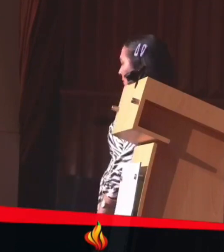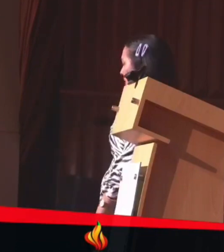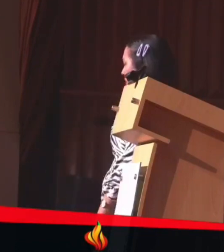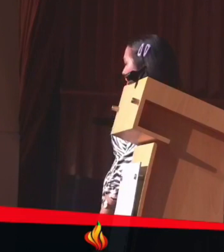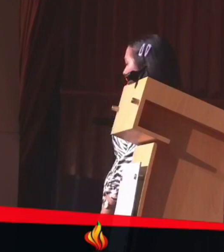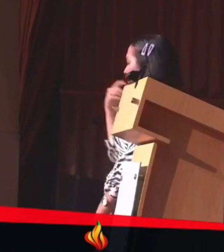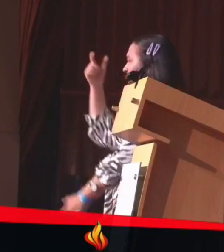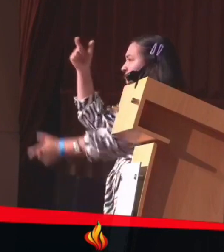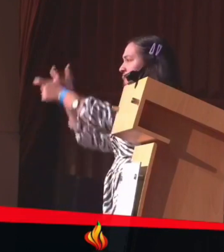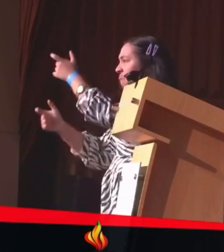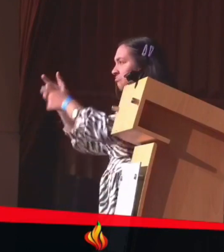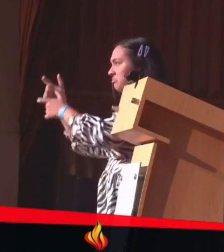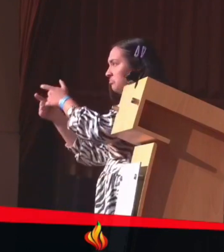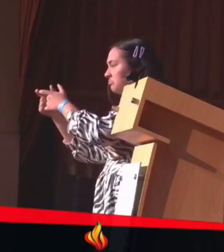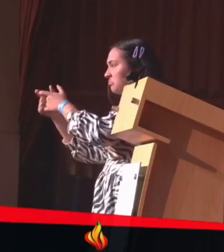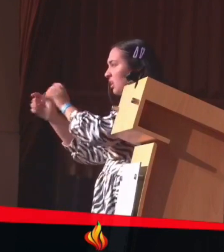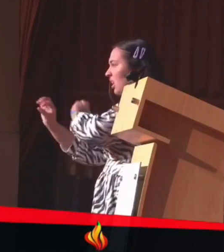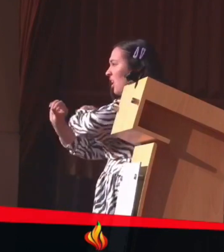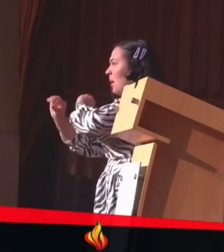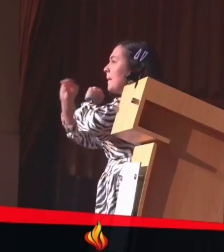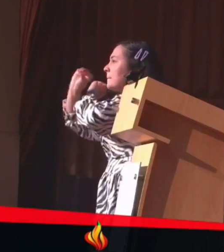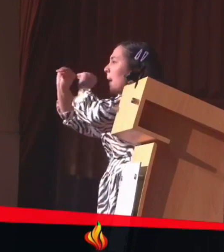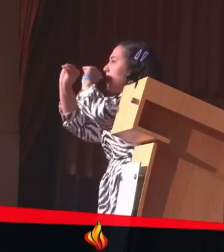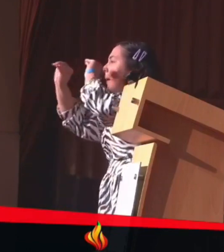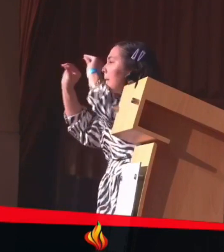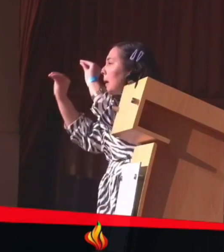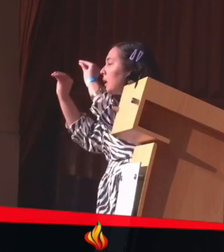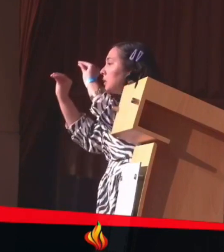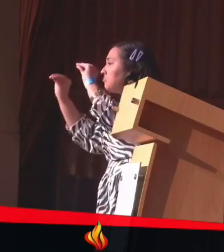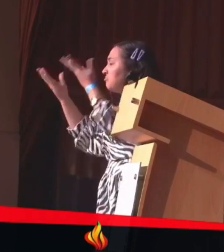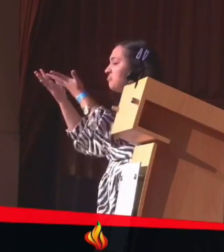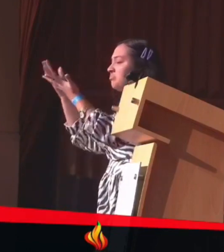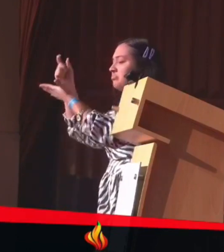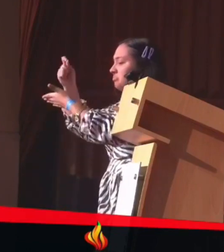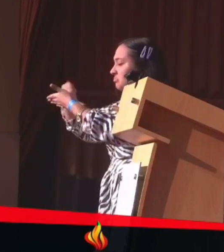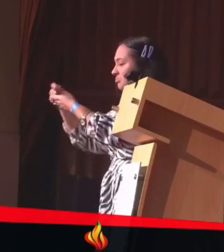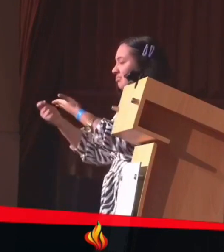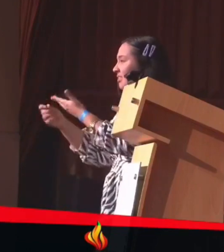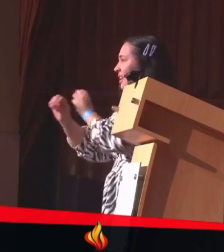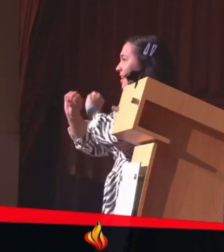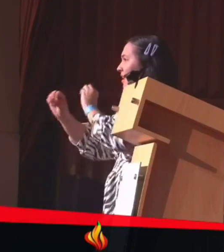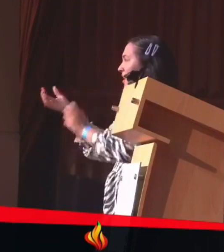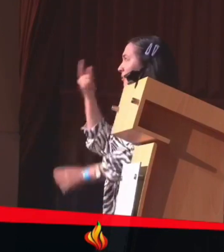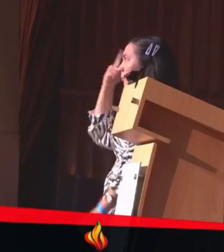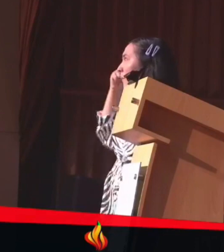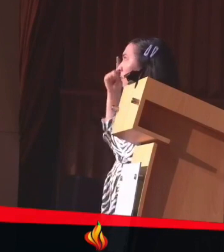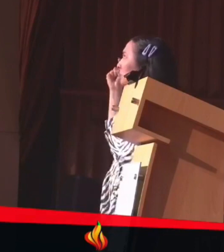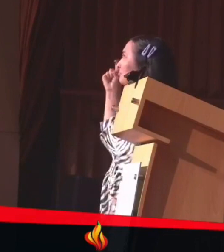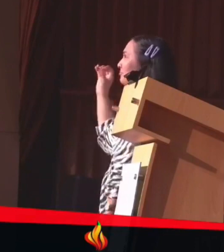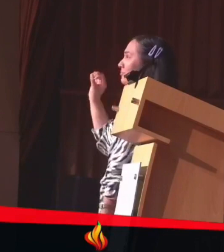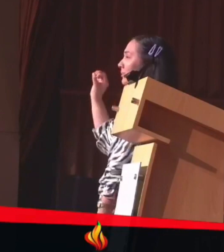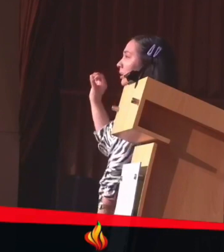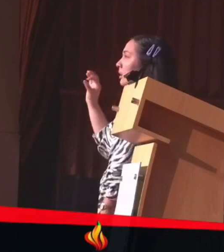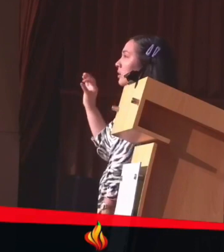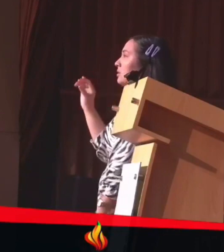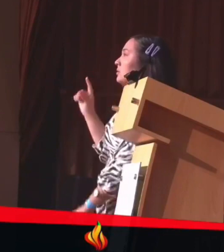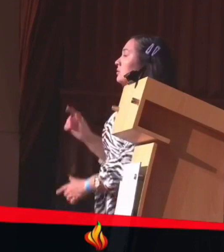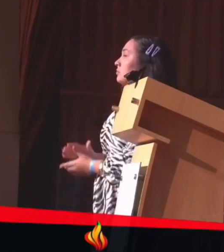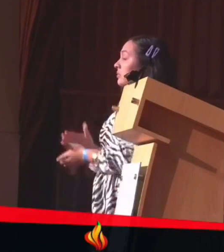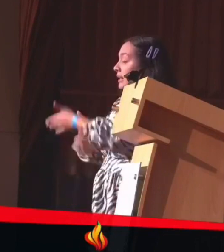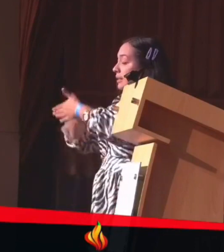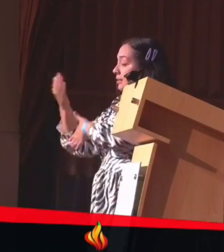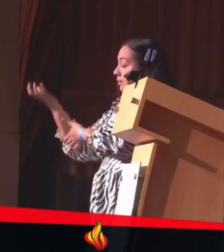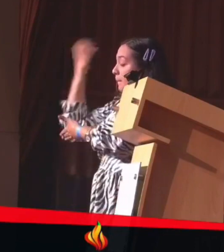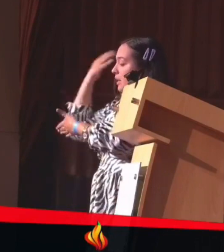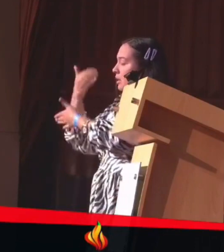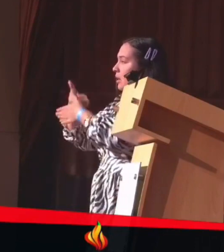cosas absurdas, de cosas que no estaban escritas en ese momento. Si nos remontamos al Génesis, la Biblia dice: y vio